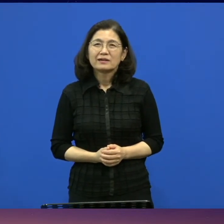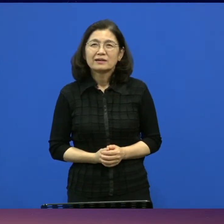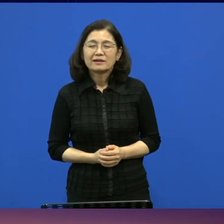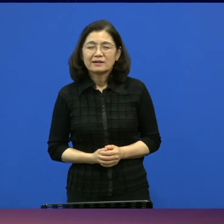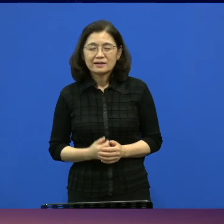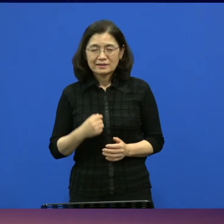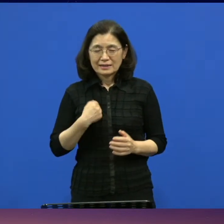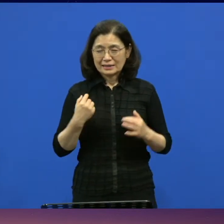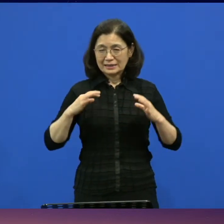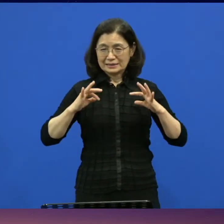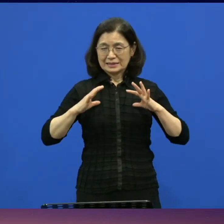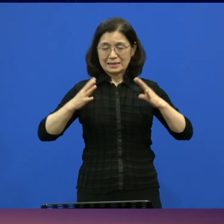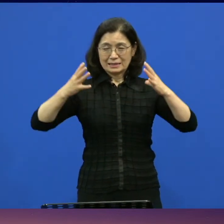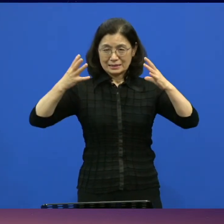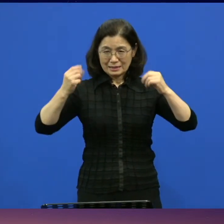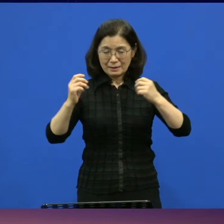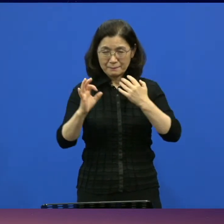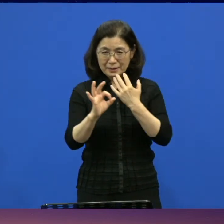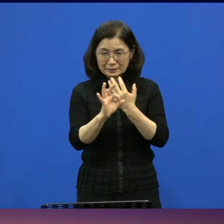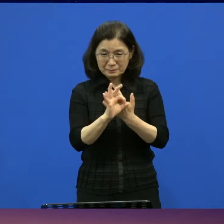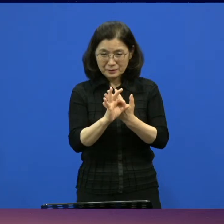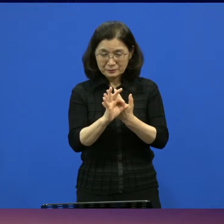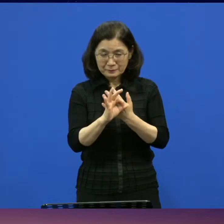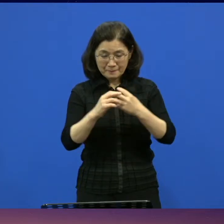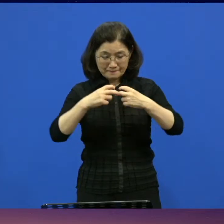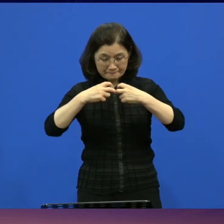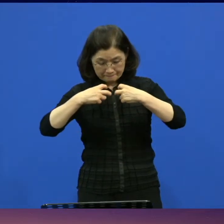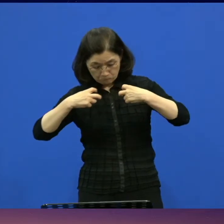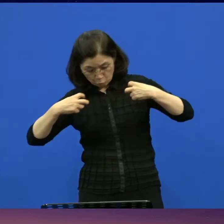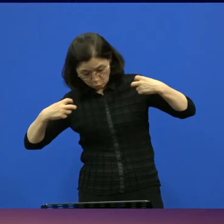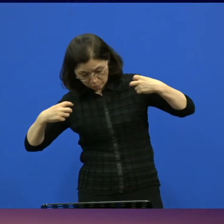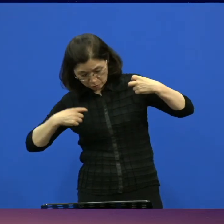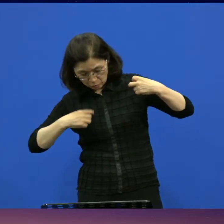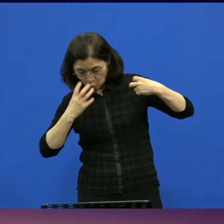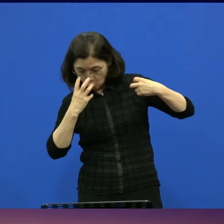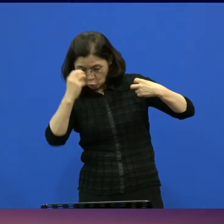자랑거리를 많이 가진 사람들은 교만함이 그 안에 숨어 있는 거예요.